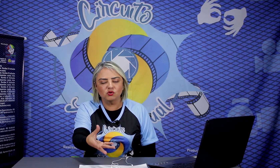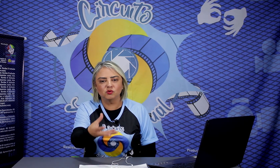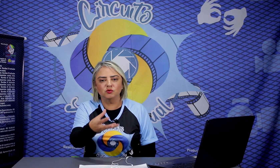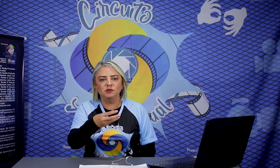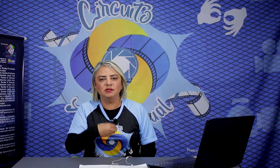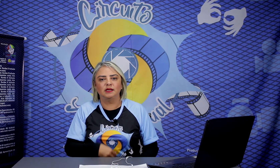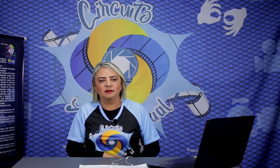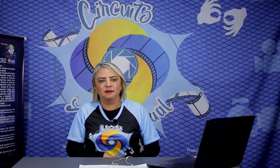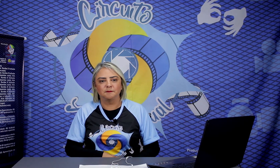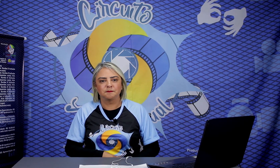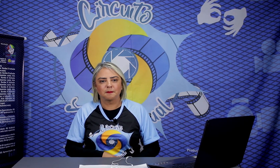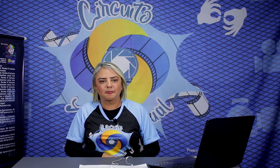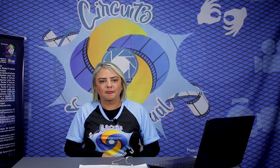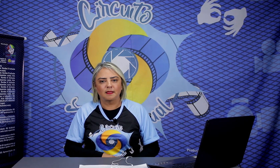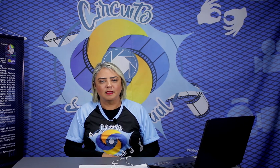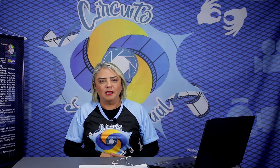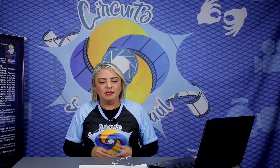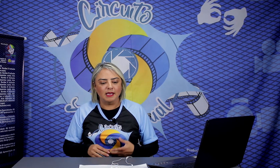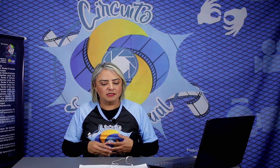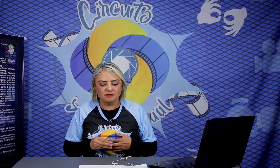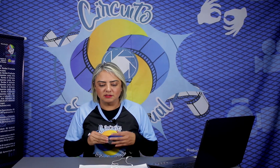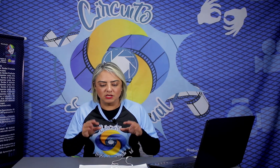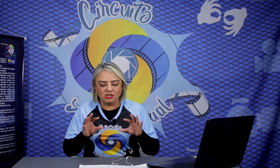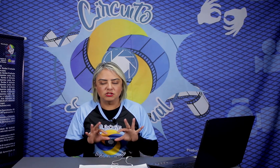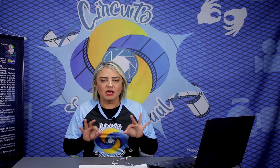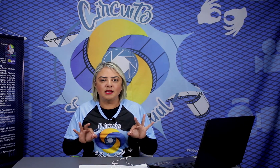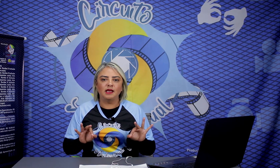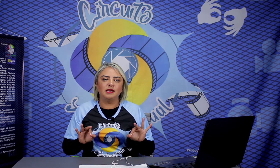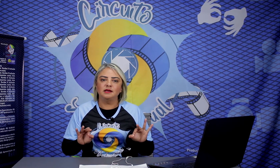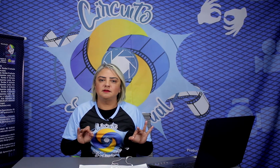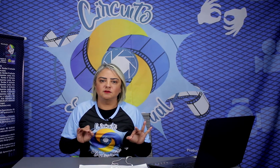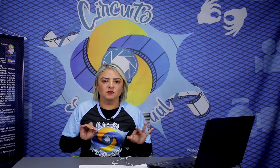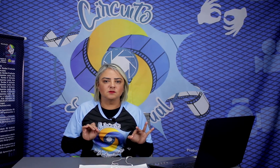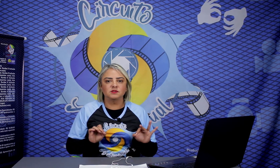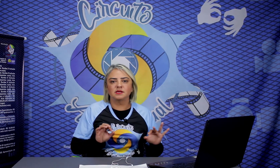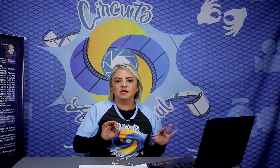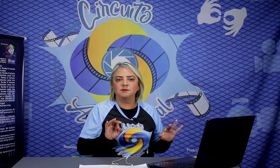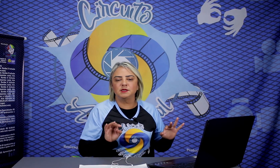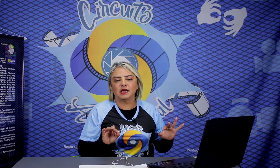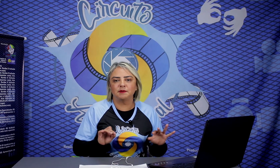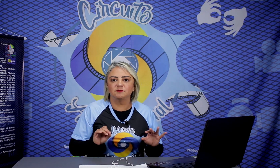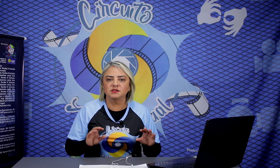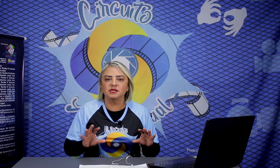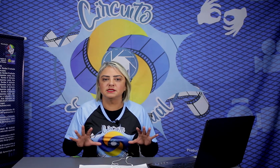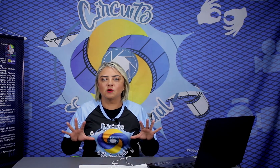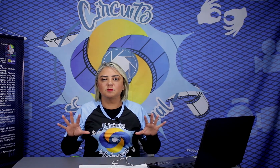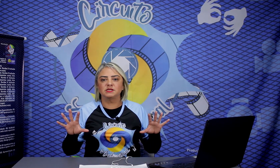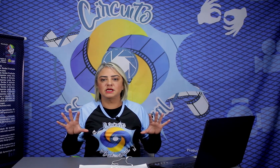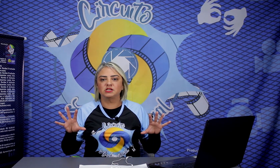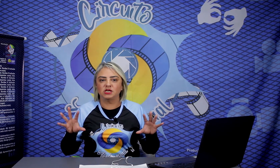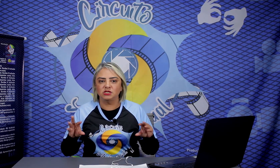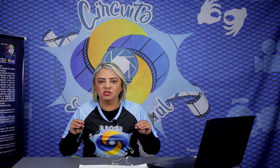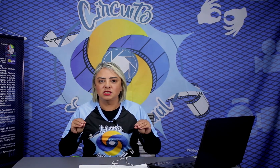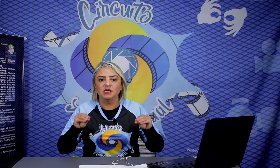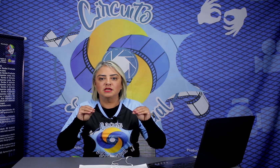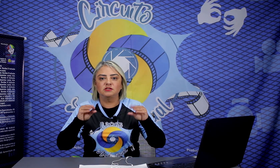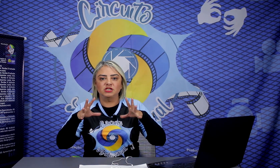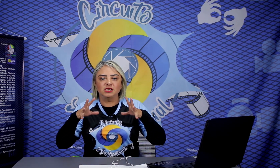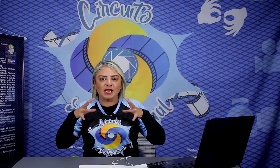surdo entenda. E gente, é incrível. Não sei explicar para vocês. É como se a gente tirasse